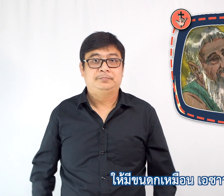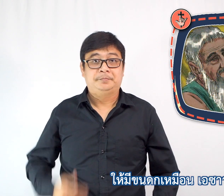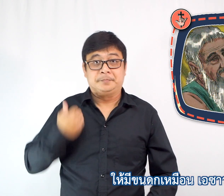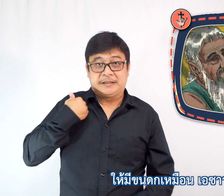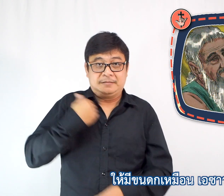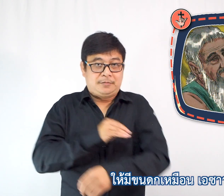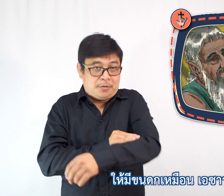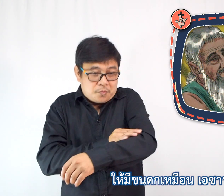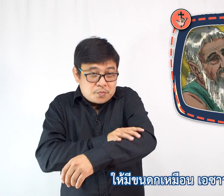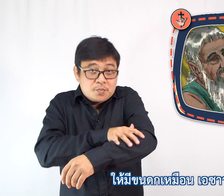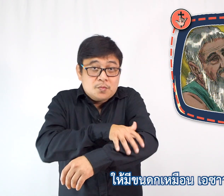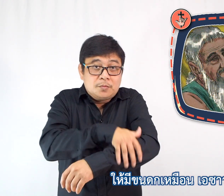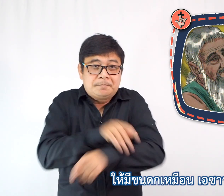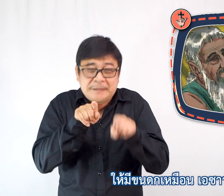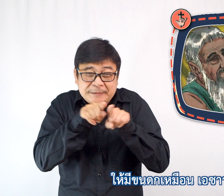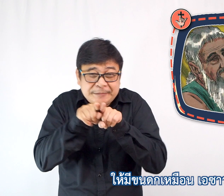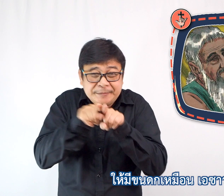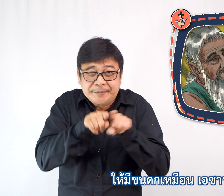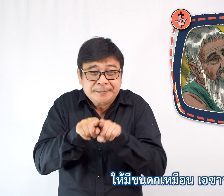พะให้มีขนดกเหมือนเอซาว